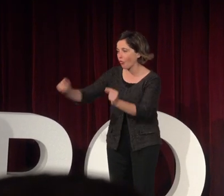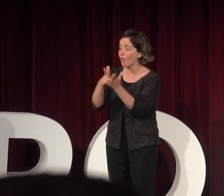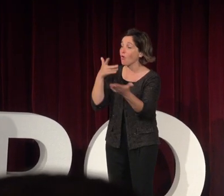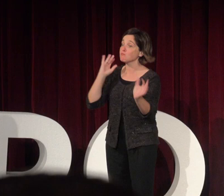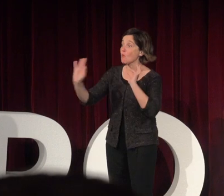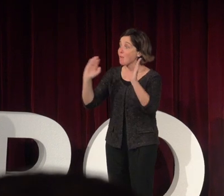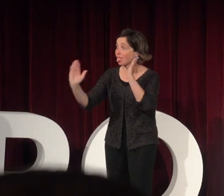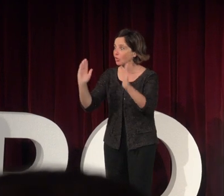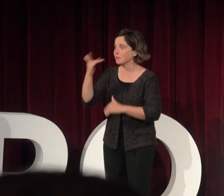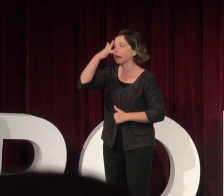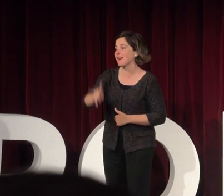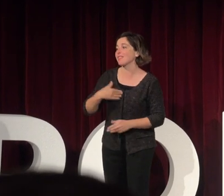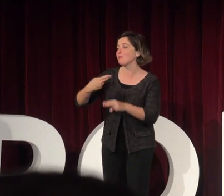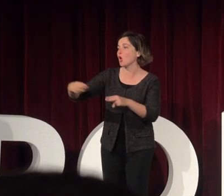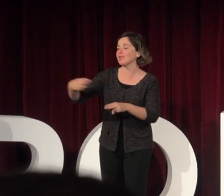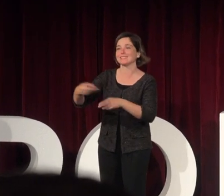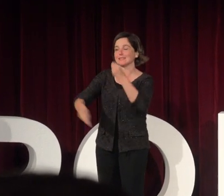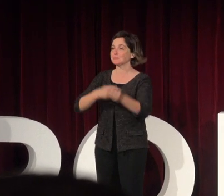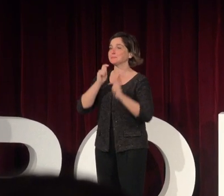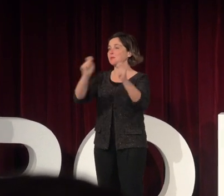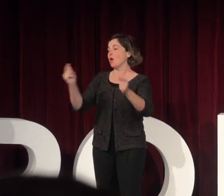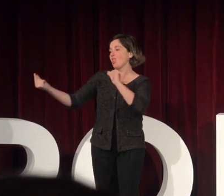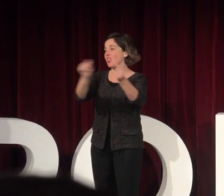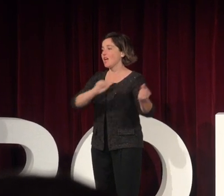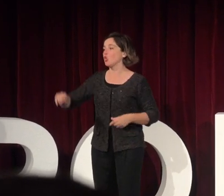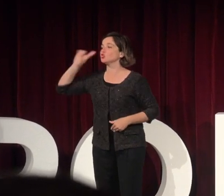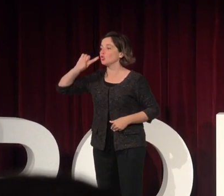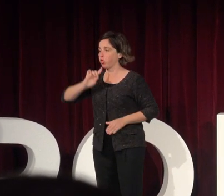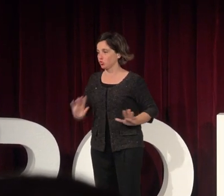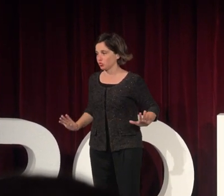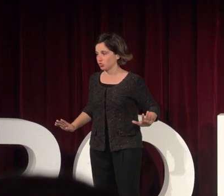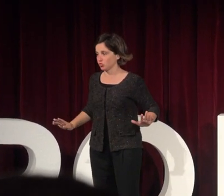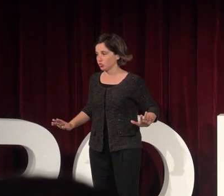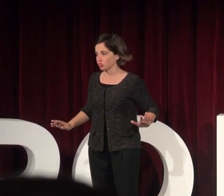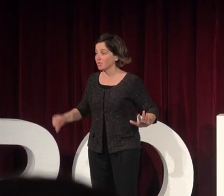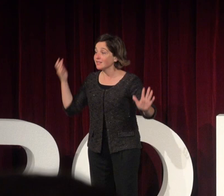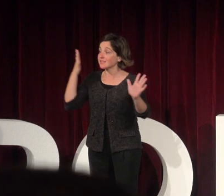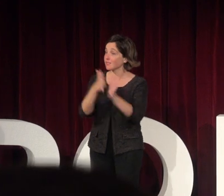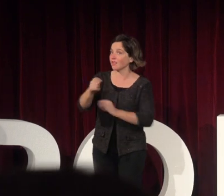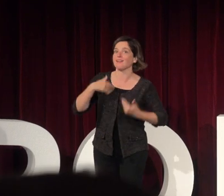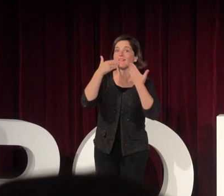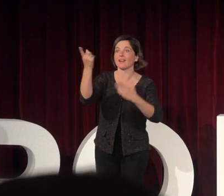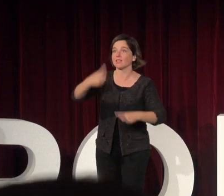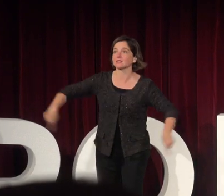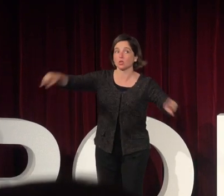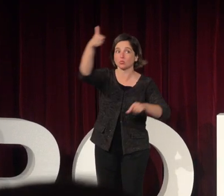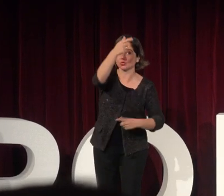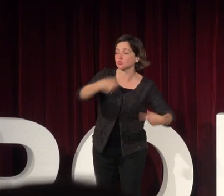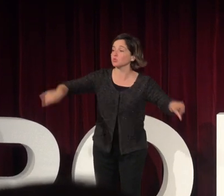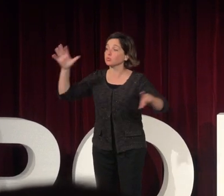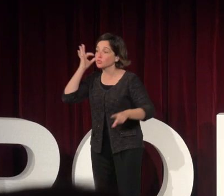momentos en los que parece que la política se ha convertido en un diálogo de sordos. Quiero daros las gracias a vosotros y vosotras,